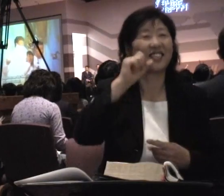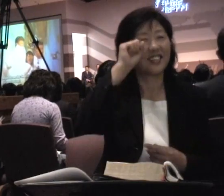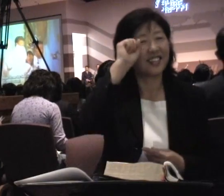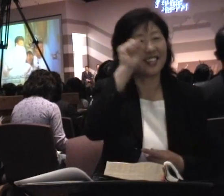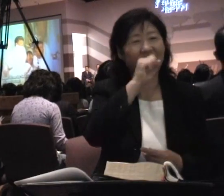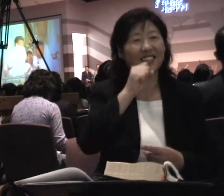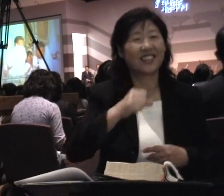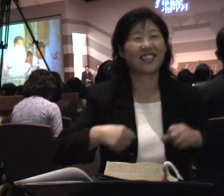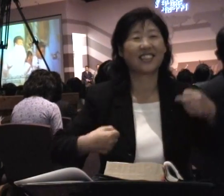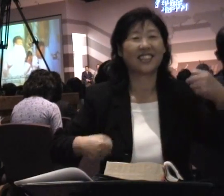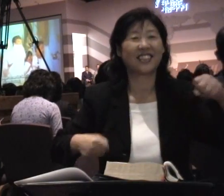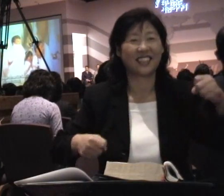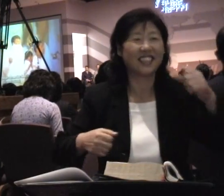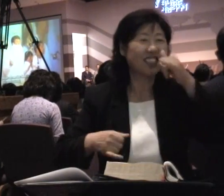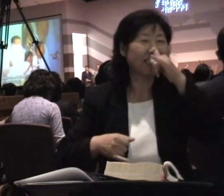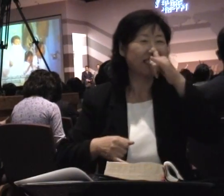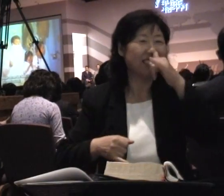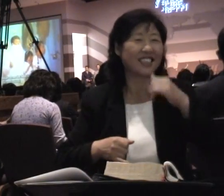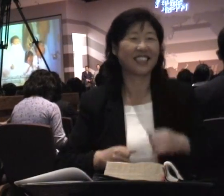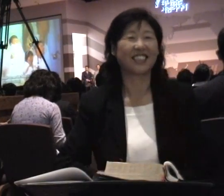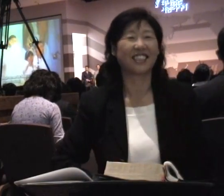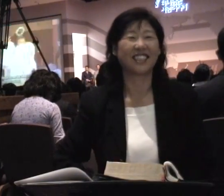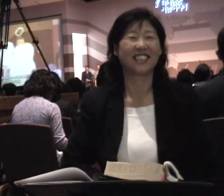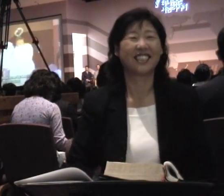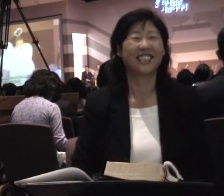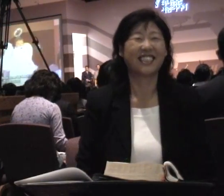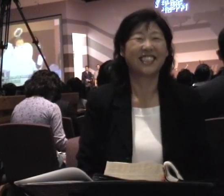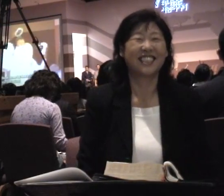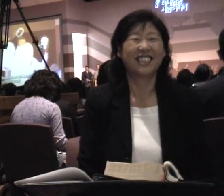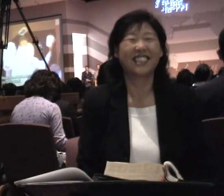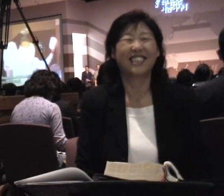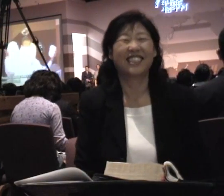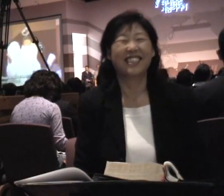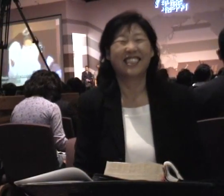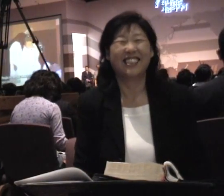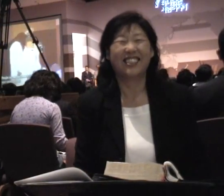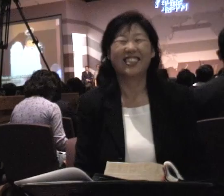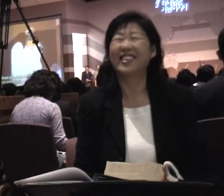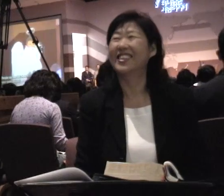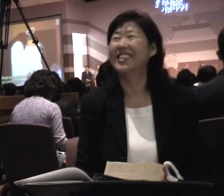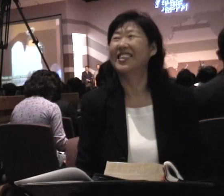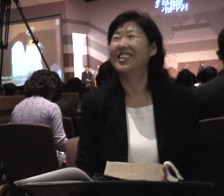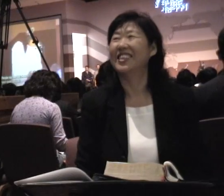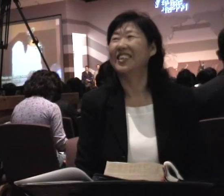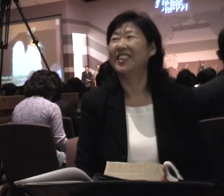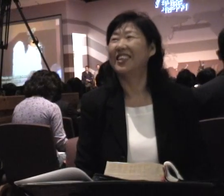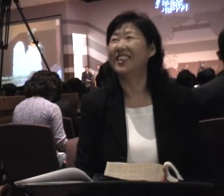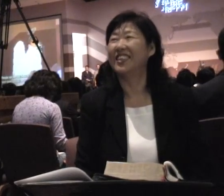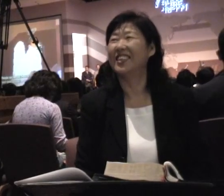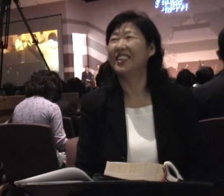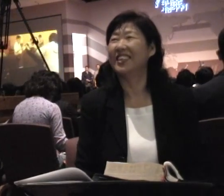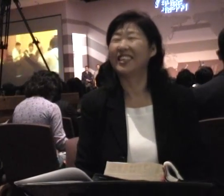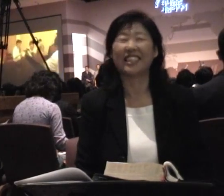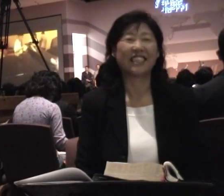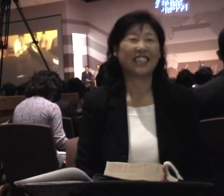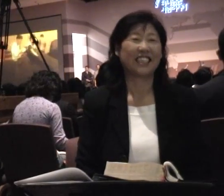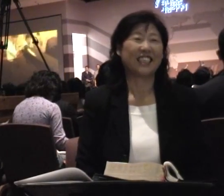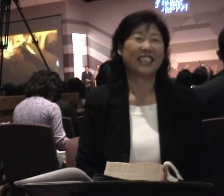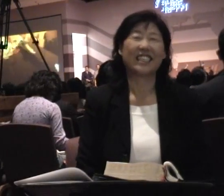그 허리에서 우리는 예수님의 그 모습을 바라보게 될 것입니다.